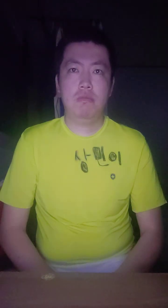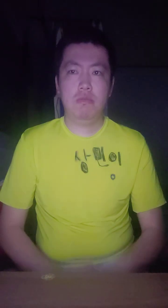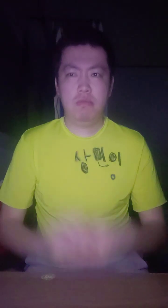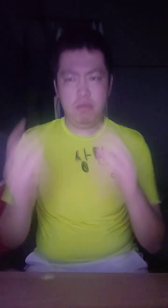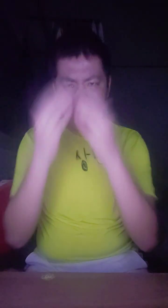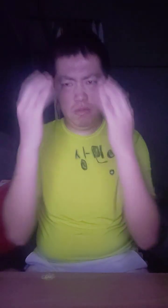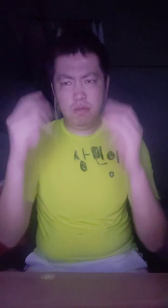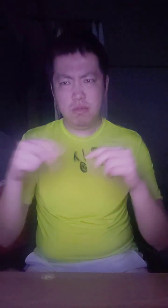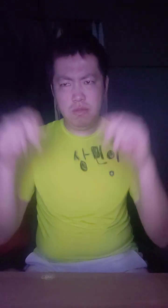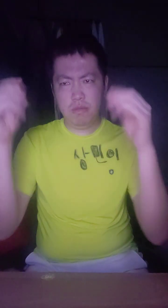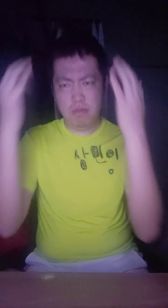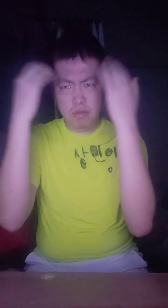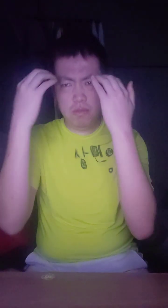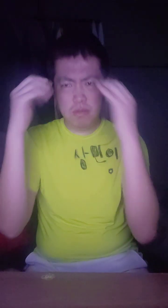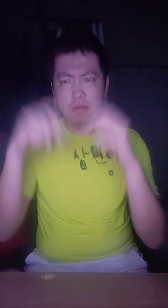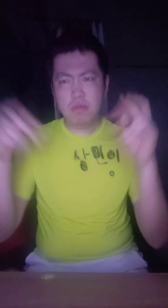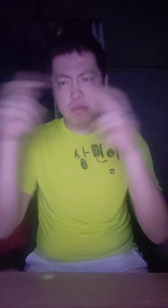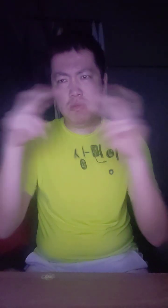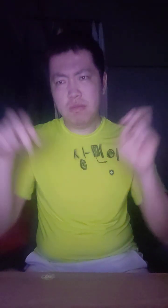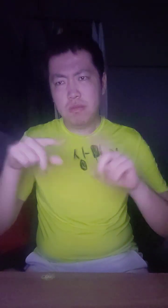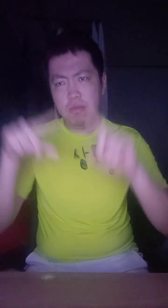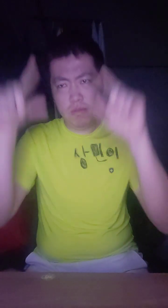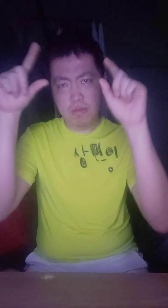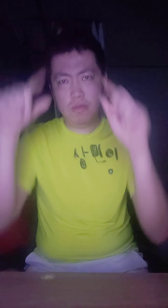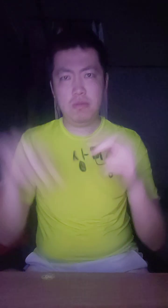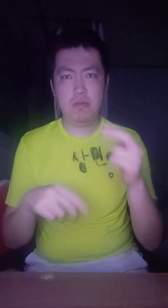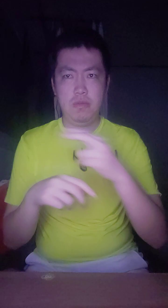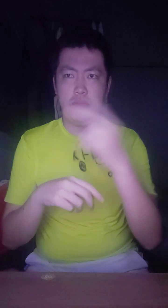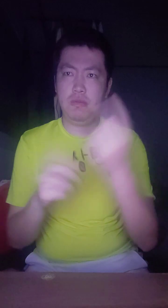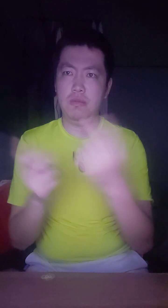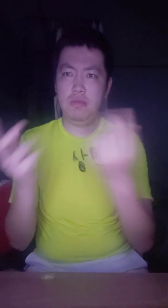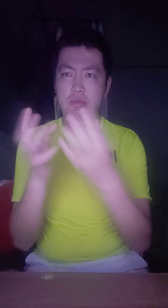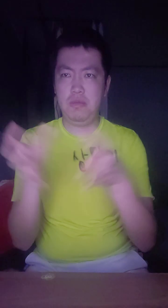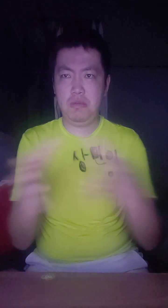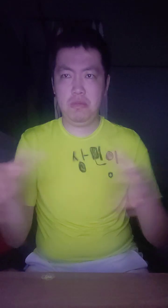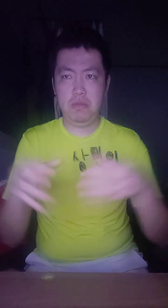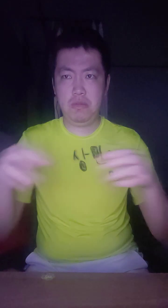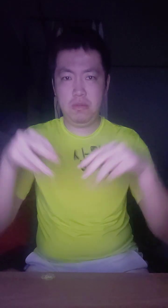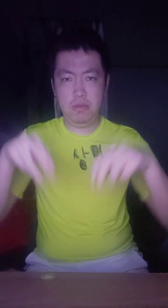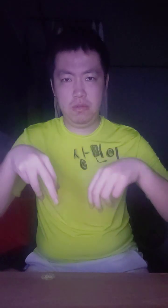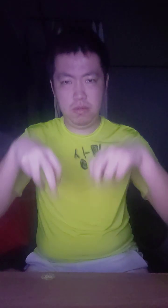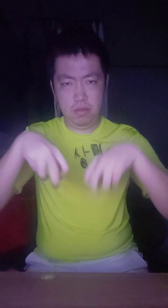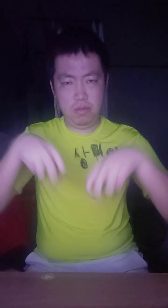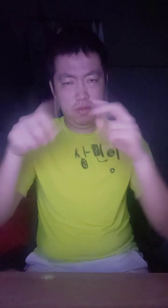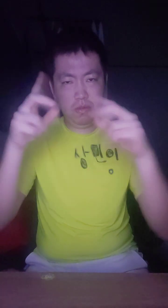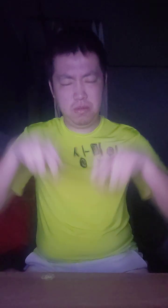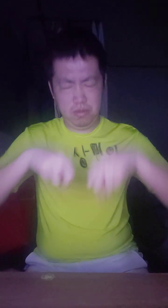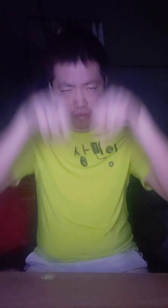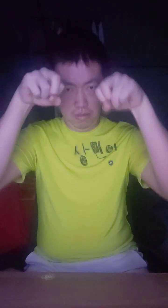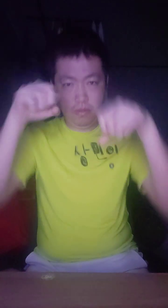연일 기록적인 폭염에 전력 수요가 크게 늘면서 최근 아파트 단지 곳곳에서 대규모 정전이 잇따르고